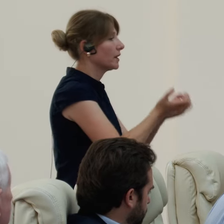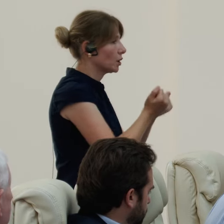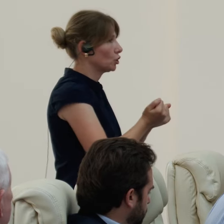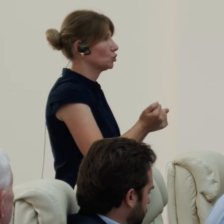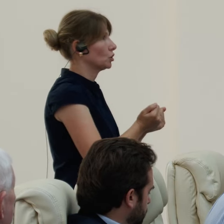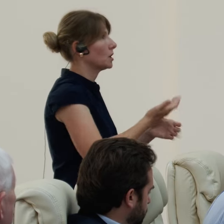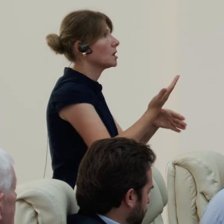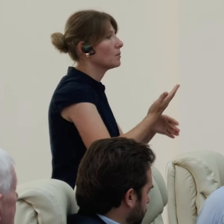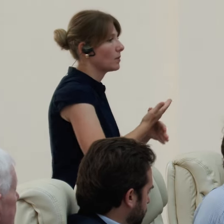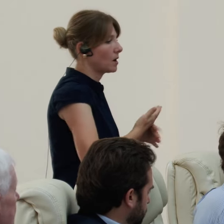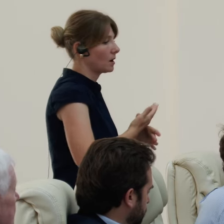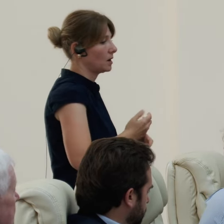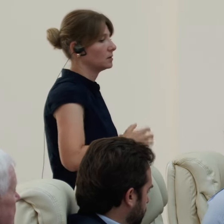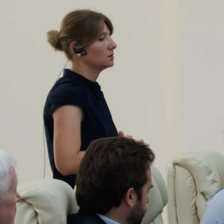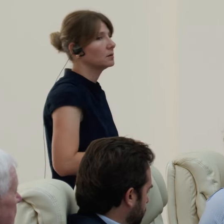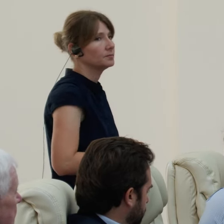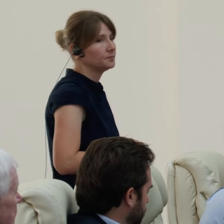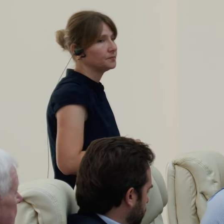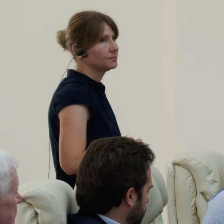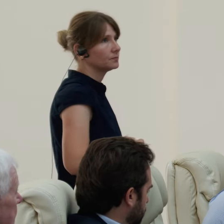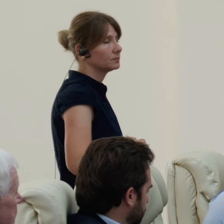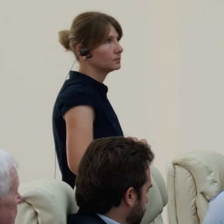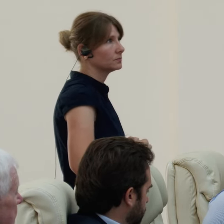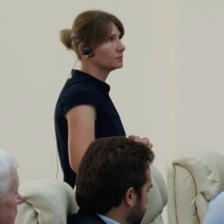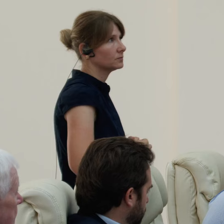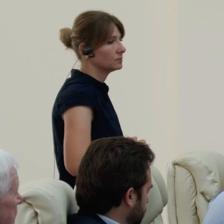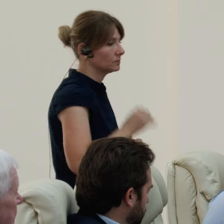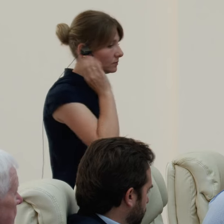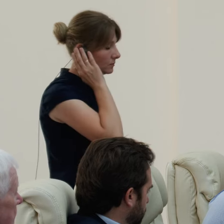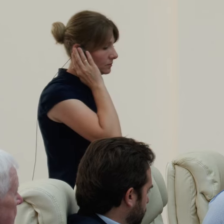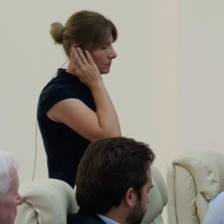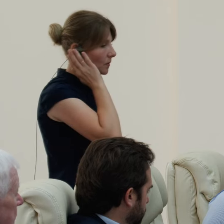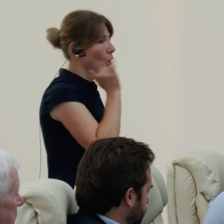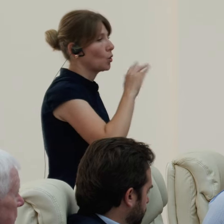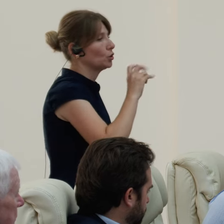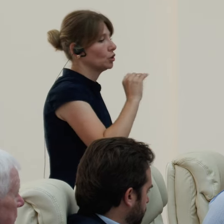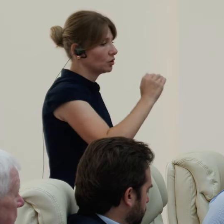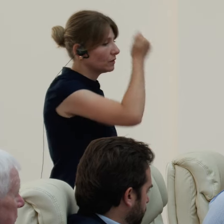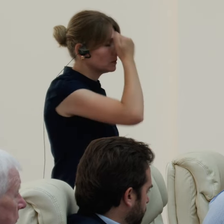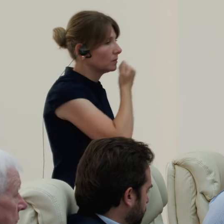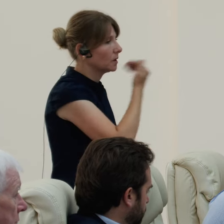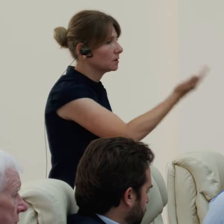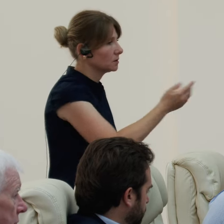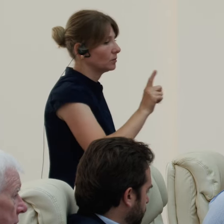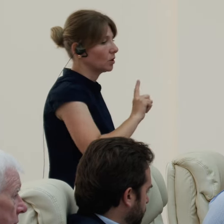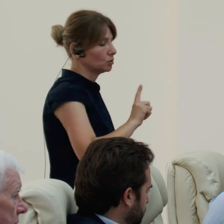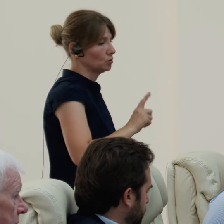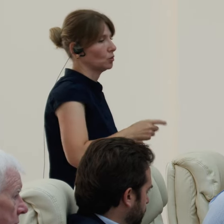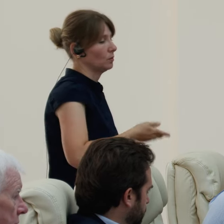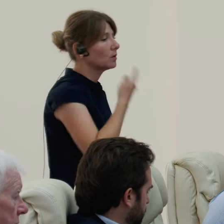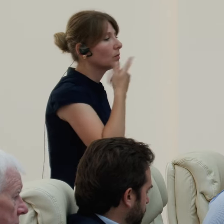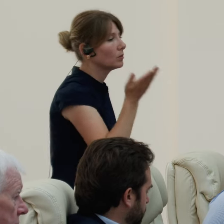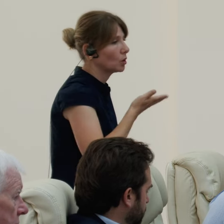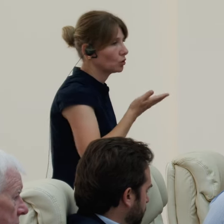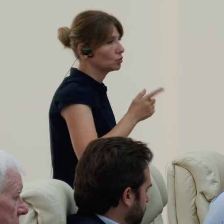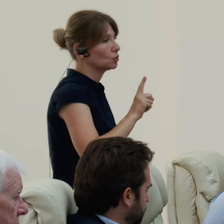departe. Voi fi concisă în intervenția mea, dar aș vrea să încep prin a-l cita pe